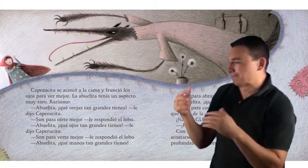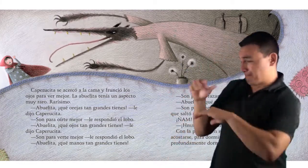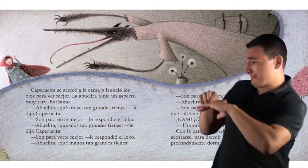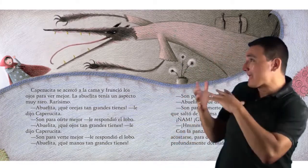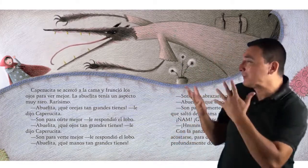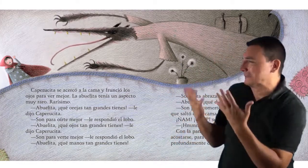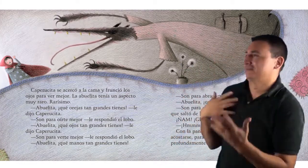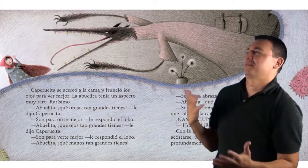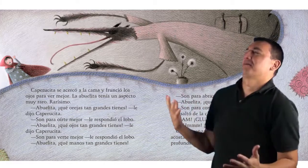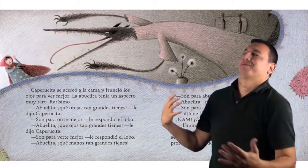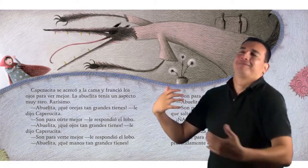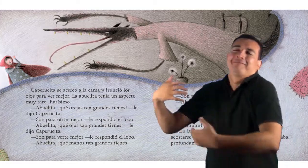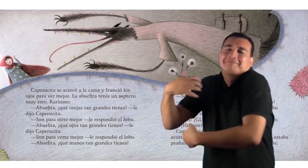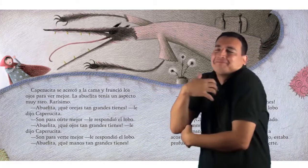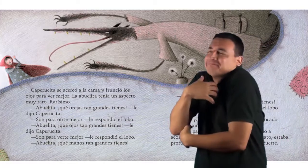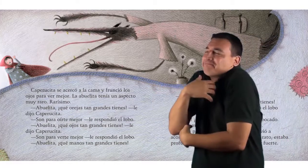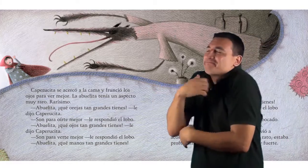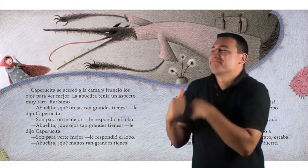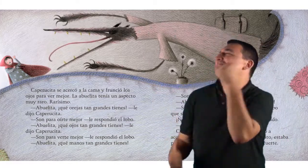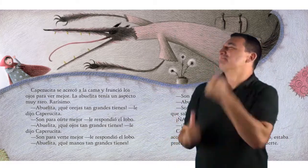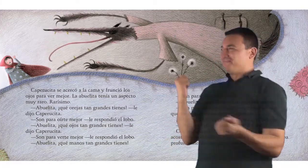Son para abrazarte mejor.